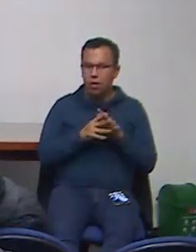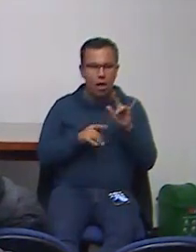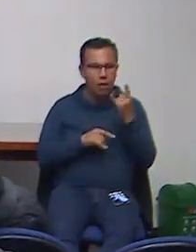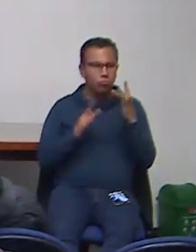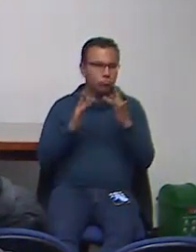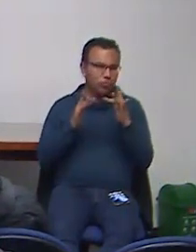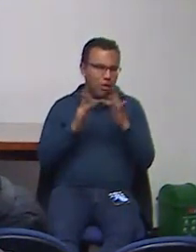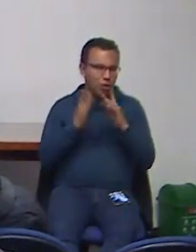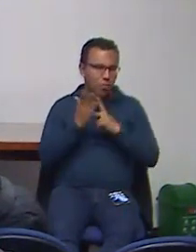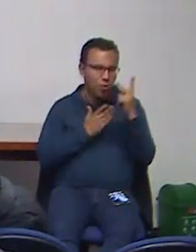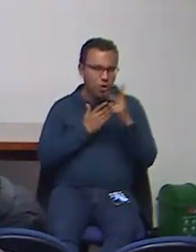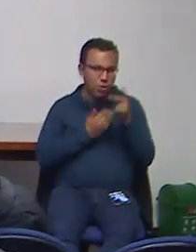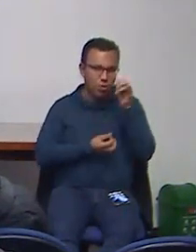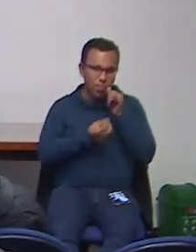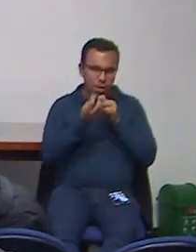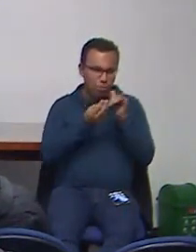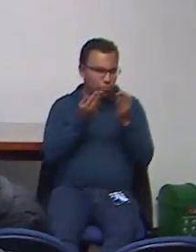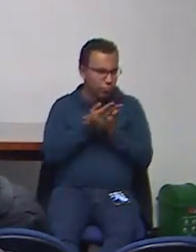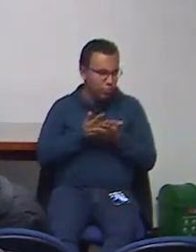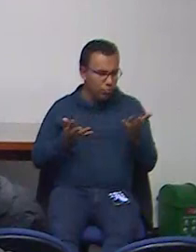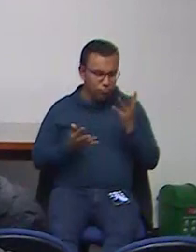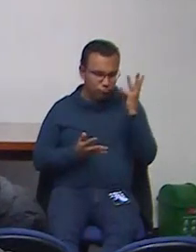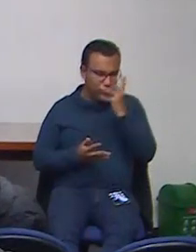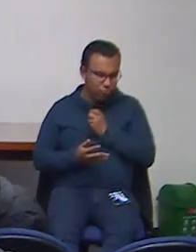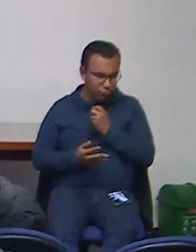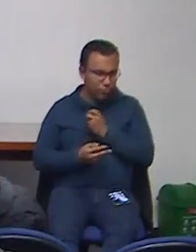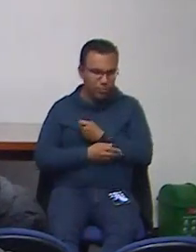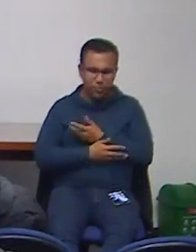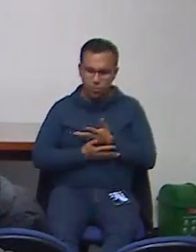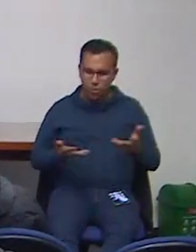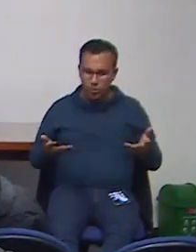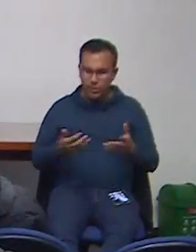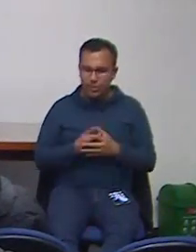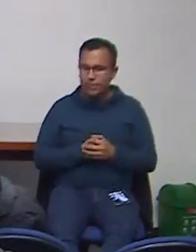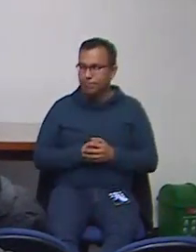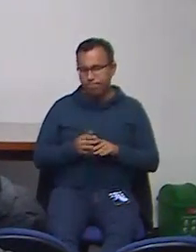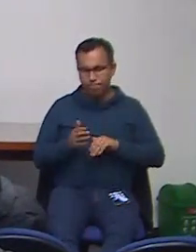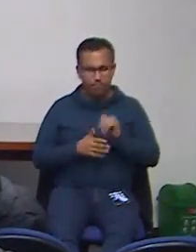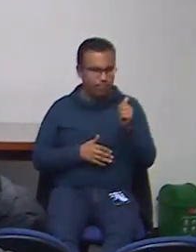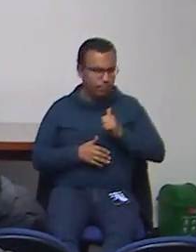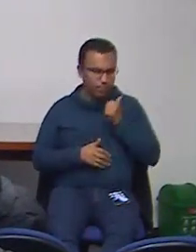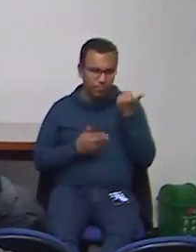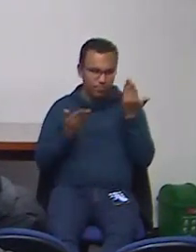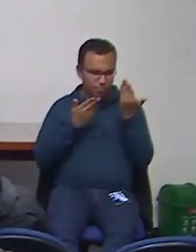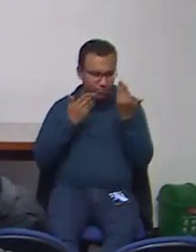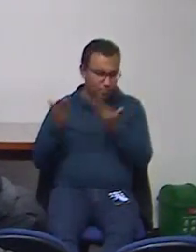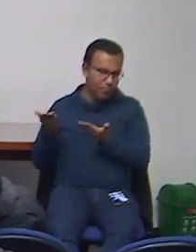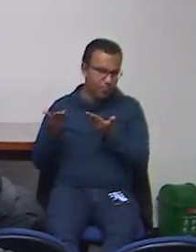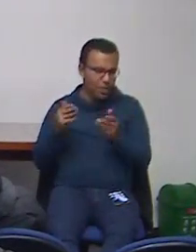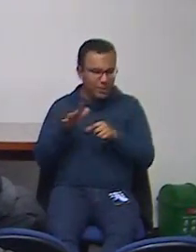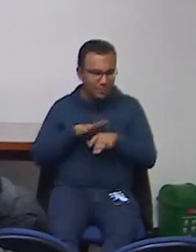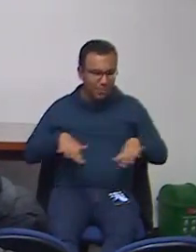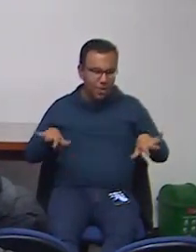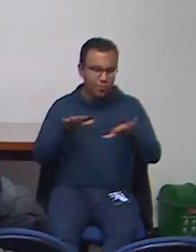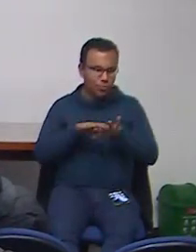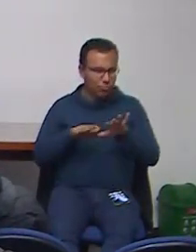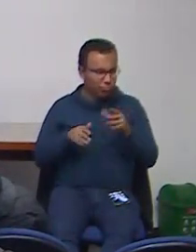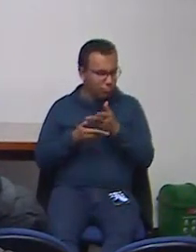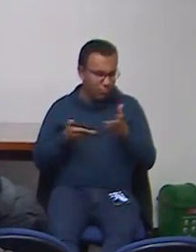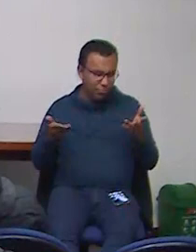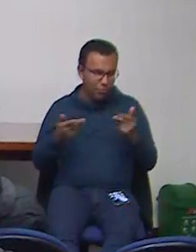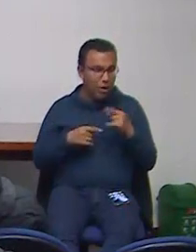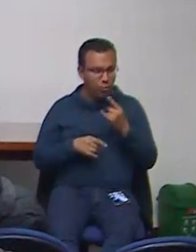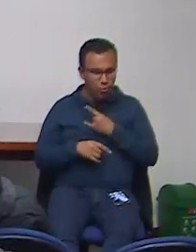desarrollar proyectos pedagógicos pues maravilloso eh Y pues aprovechen aprovechen todos los espacios que que ofrece